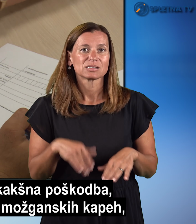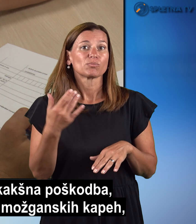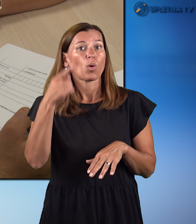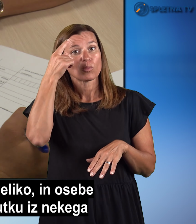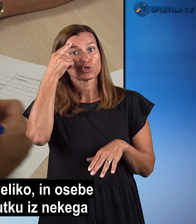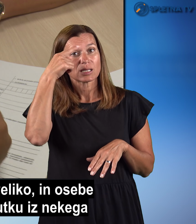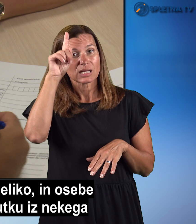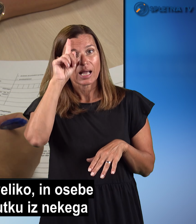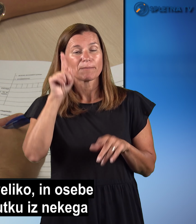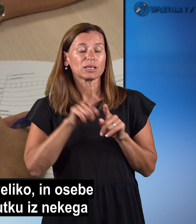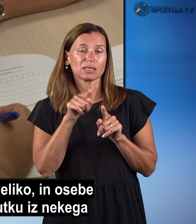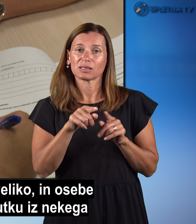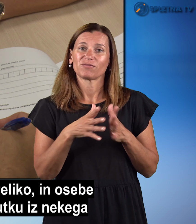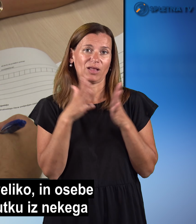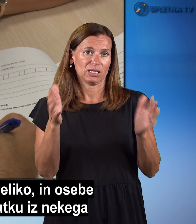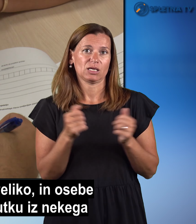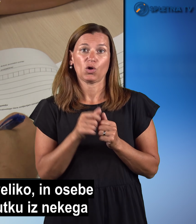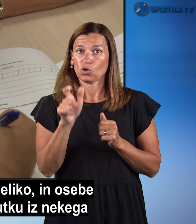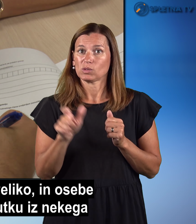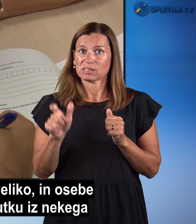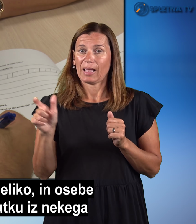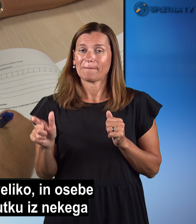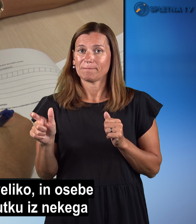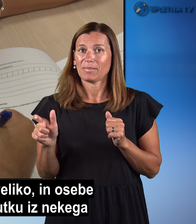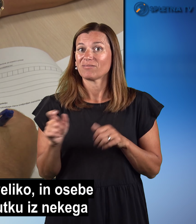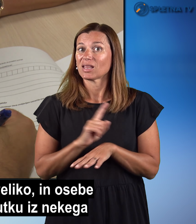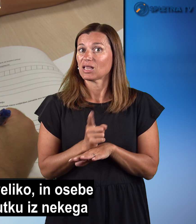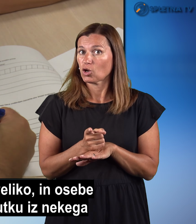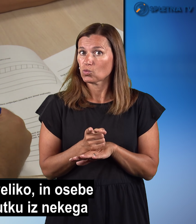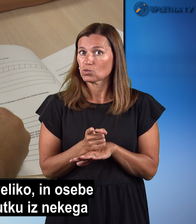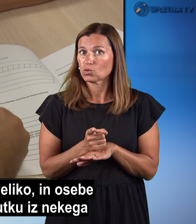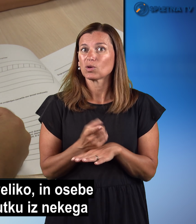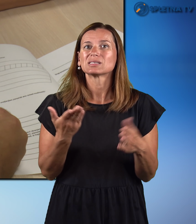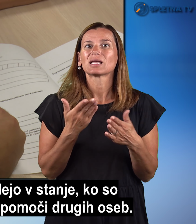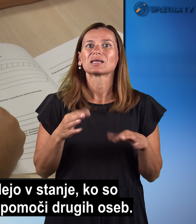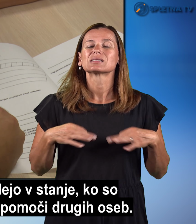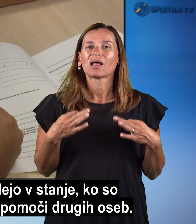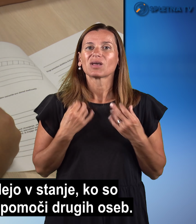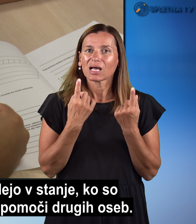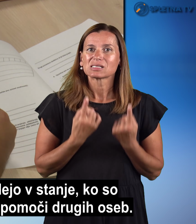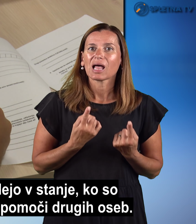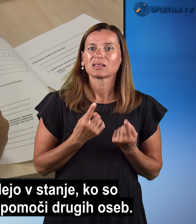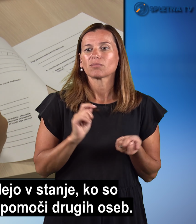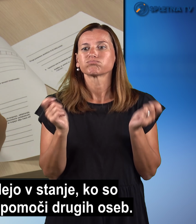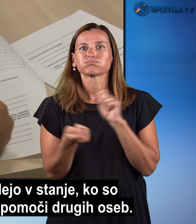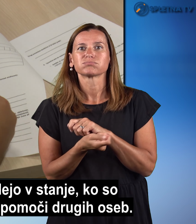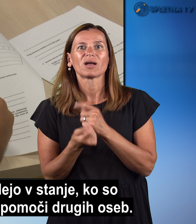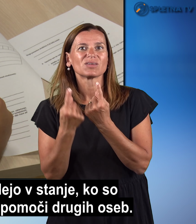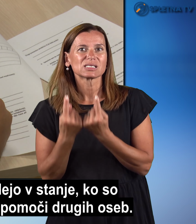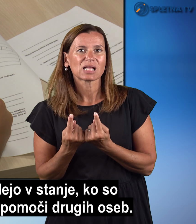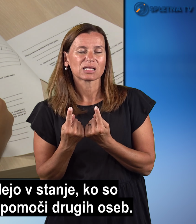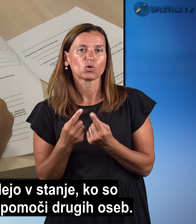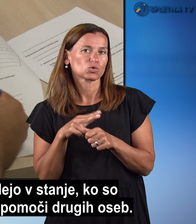možganskih kapeh tega je tudi zelo veliko. In osebe praktično v trenutku iz nekega zdravega stanja preidejo v stanje,